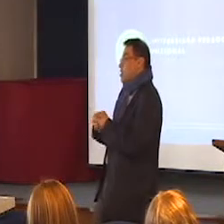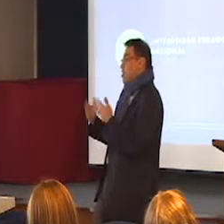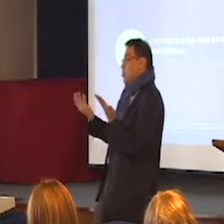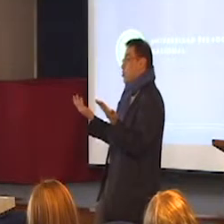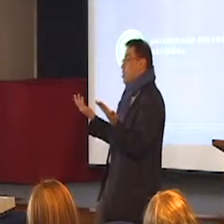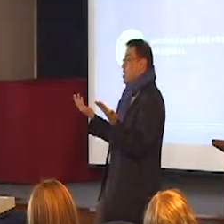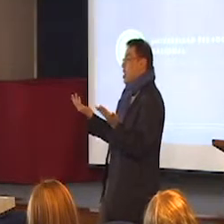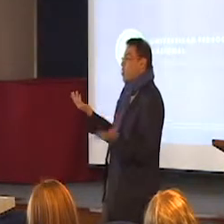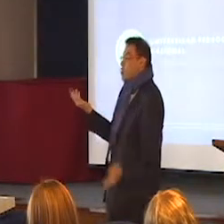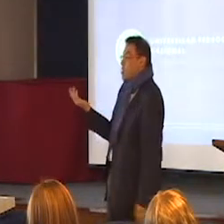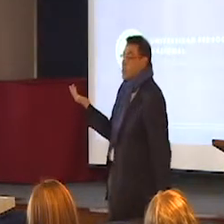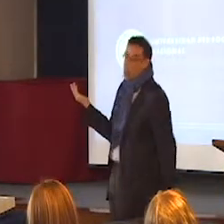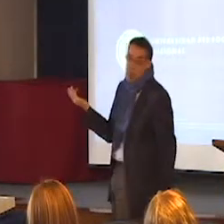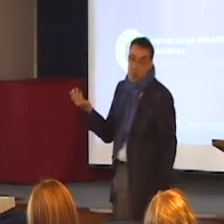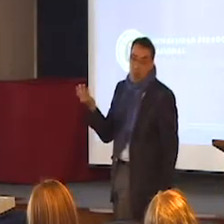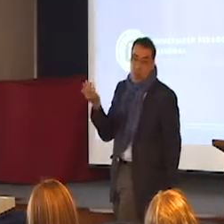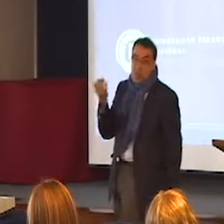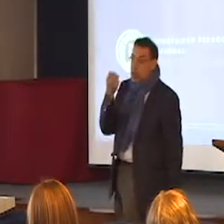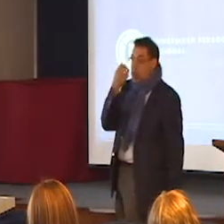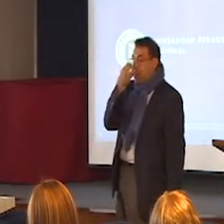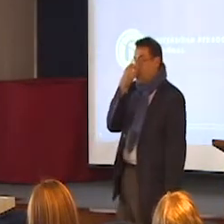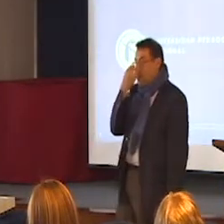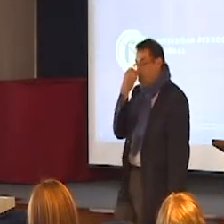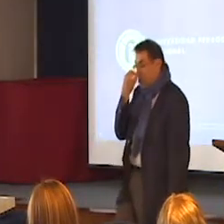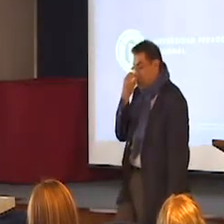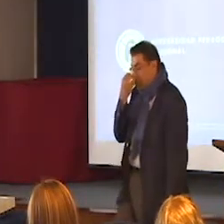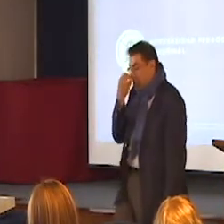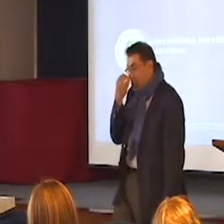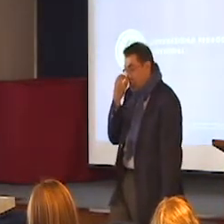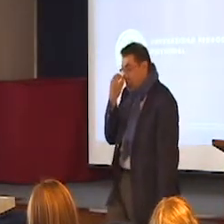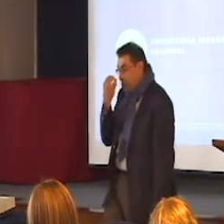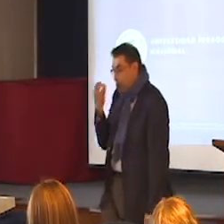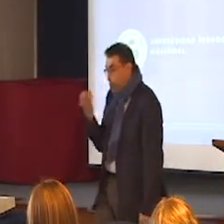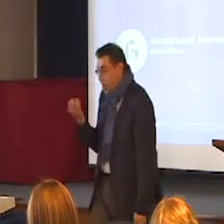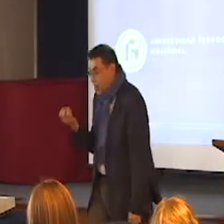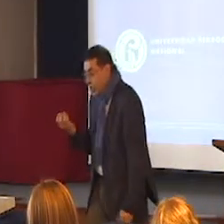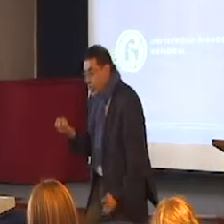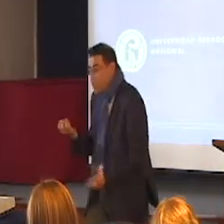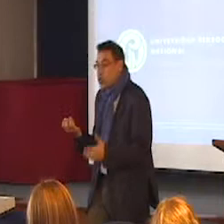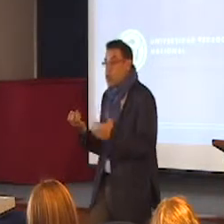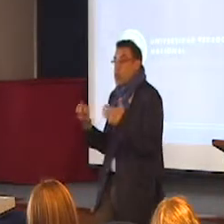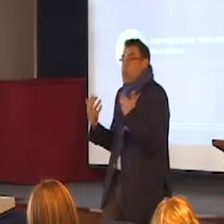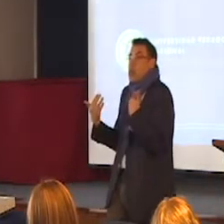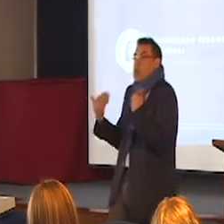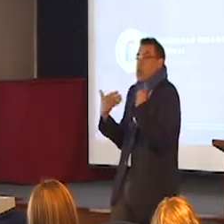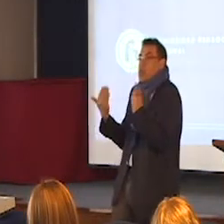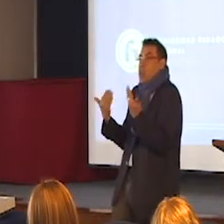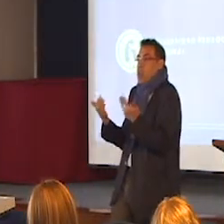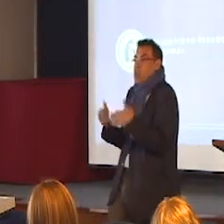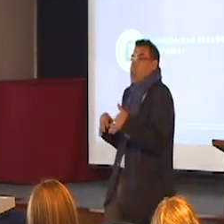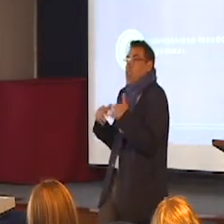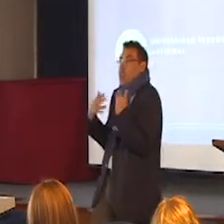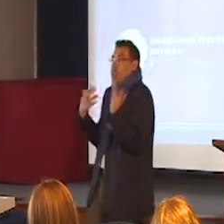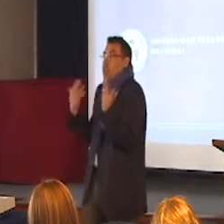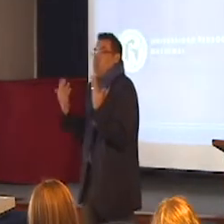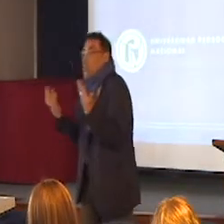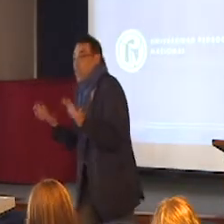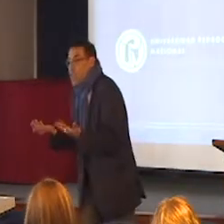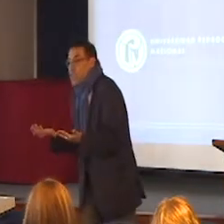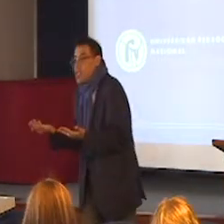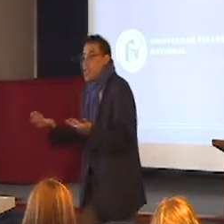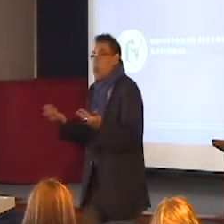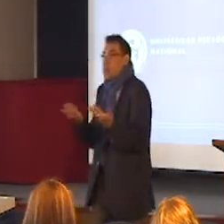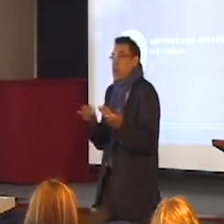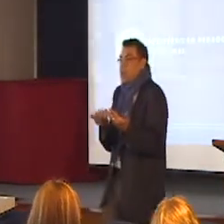están requiriendo. Por eso, algo que decía la profesora Leonor, que me parece como muy importante, y en el hecho de por qué estamos parados